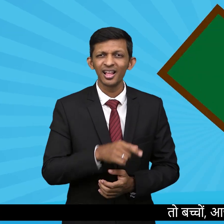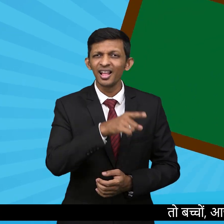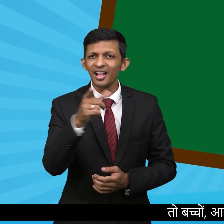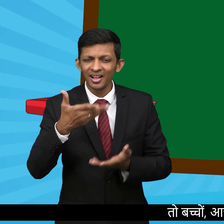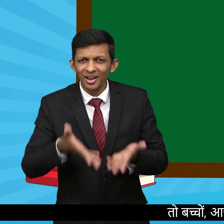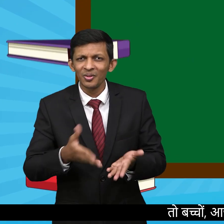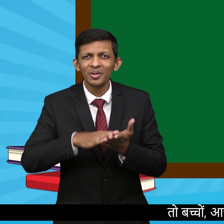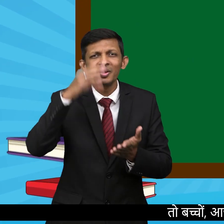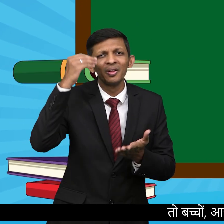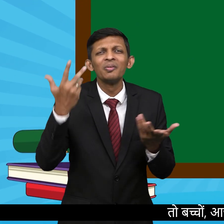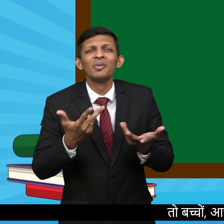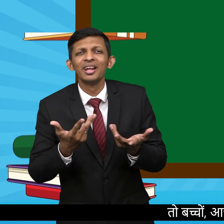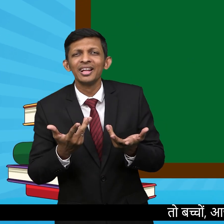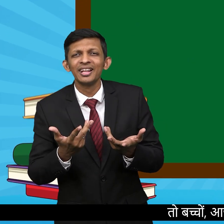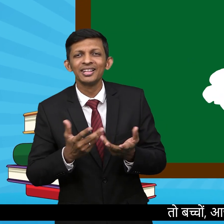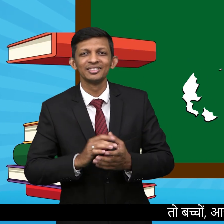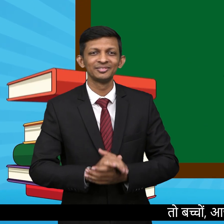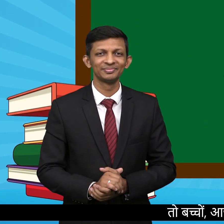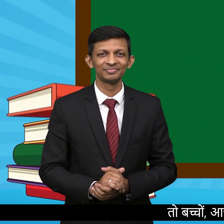तो बच्चों, आज हमने क्या सीखा?